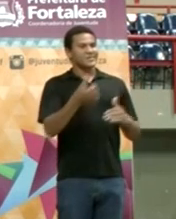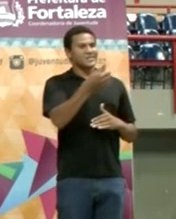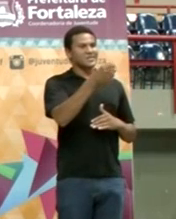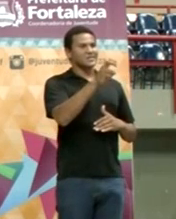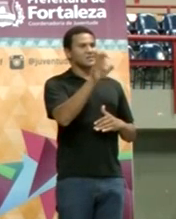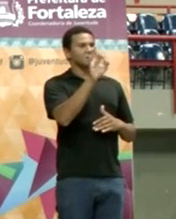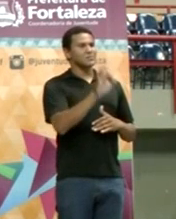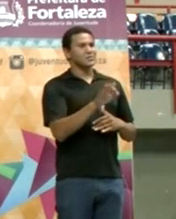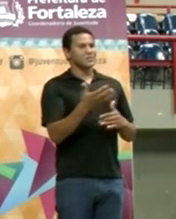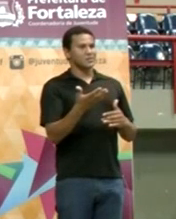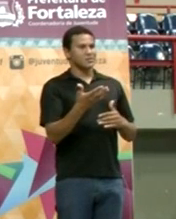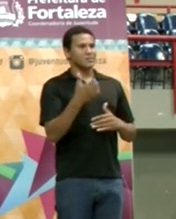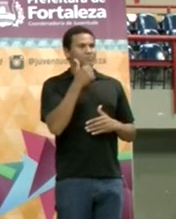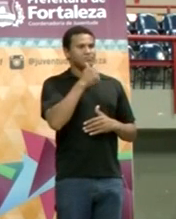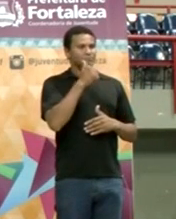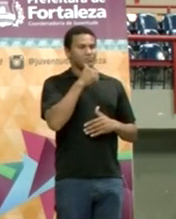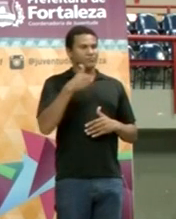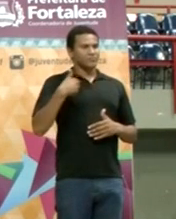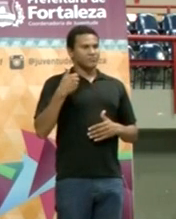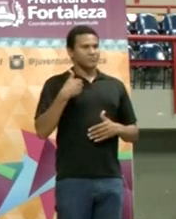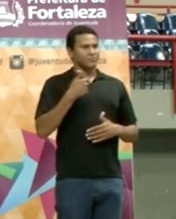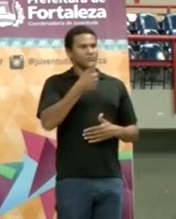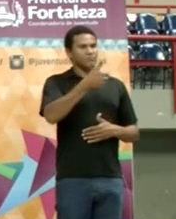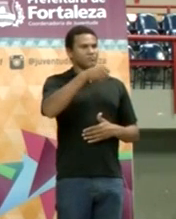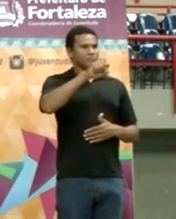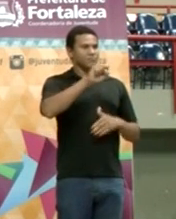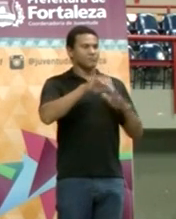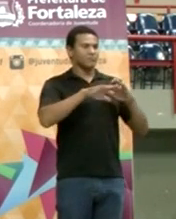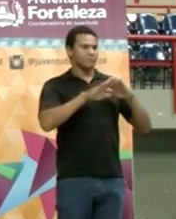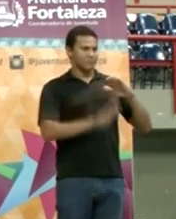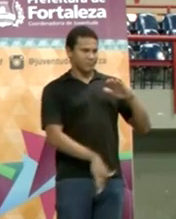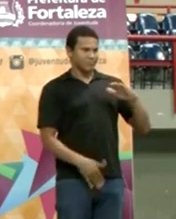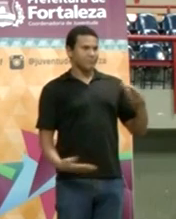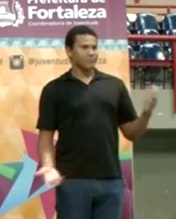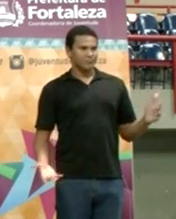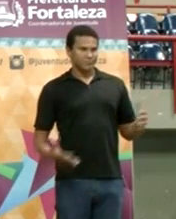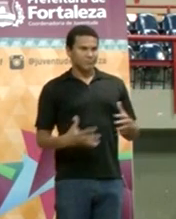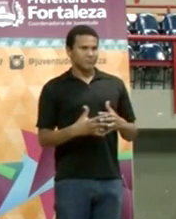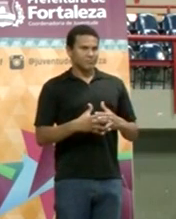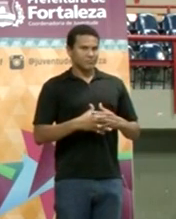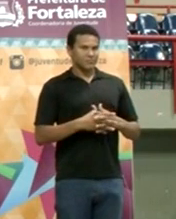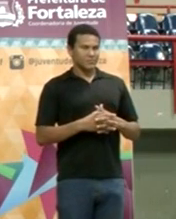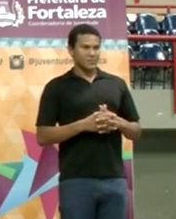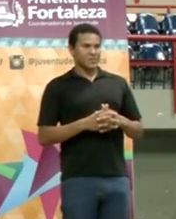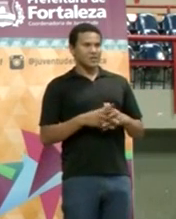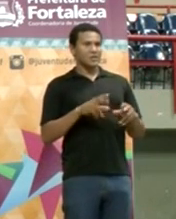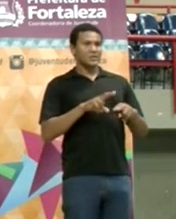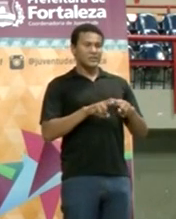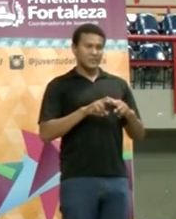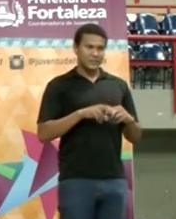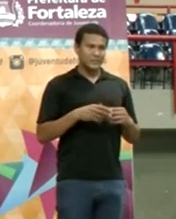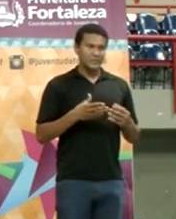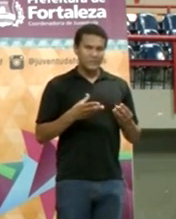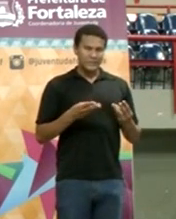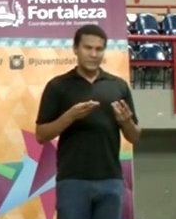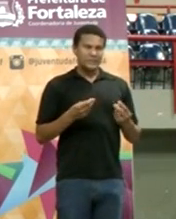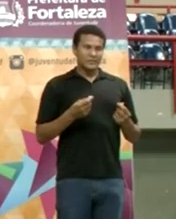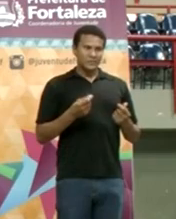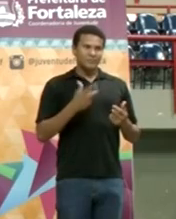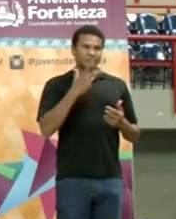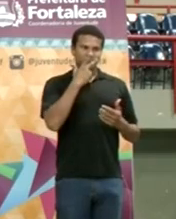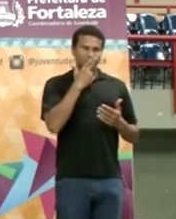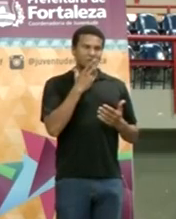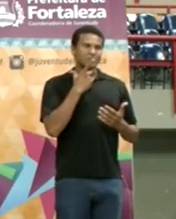65% das mulheres que têm AIDS no Brasil têm menos de 18 anos. Então é uma situação muito